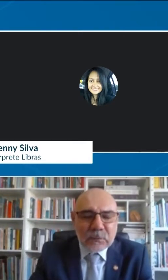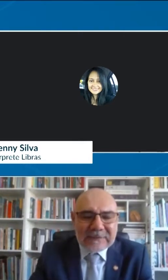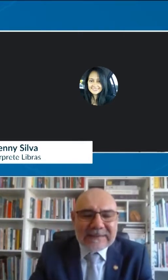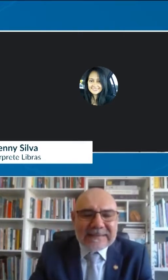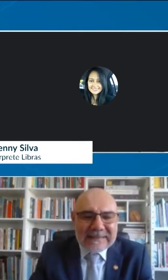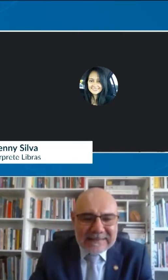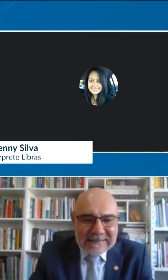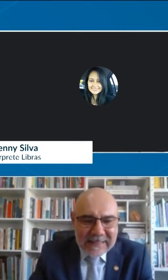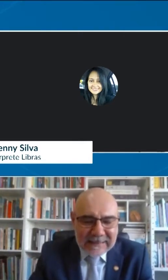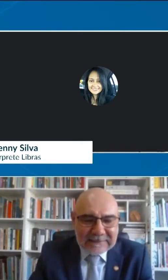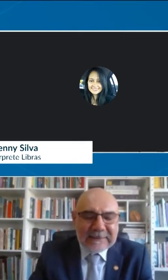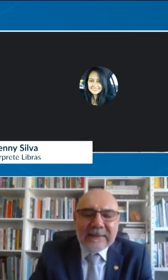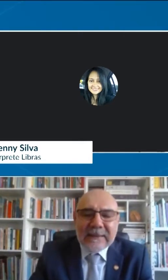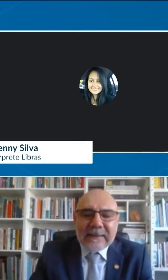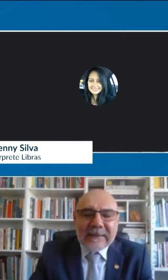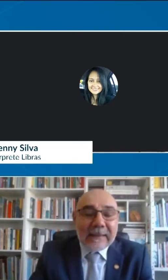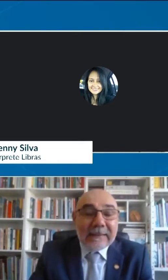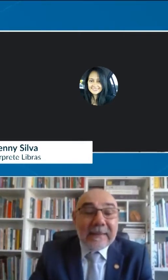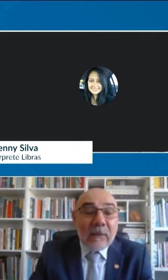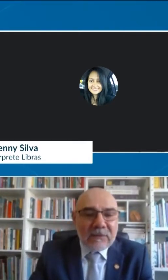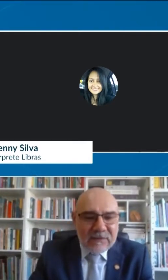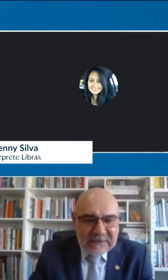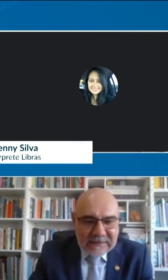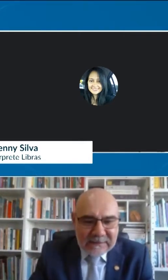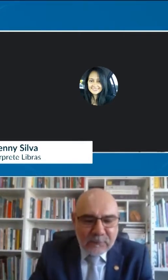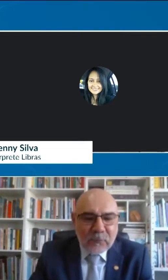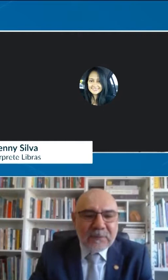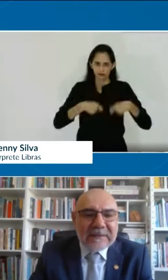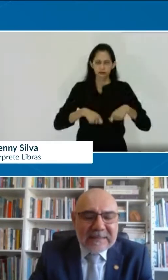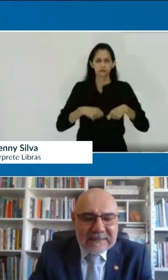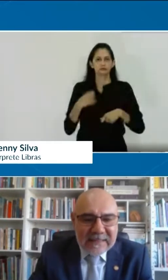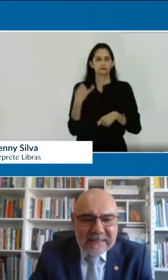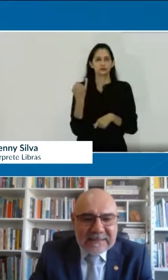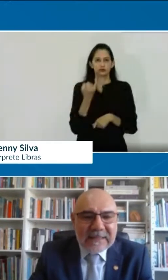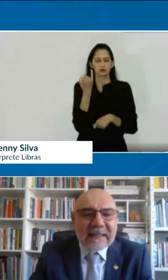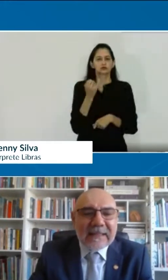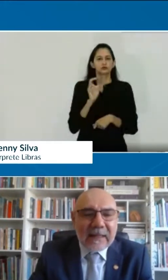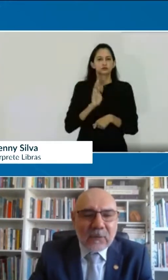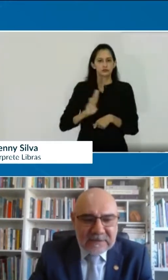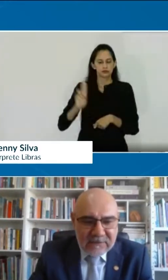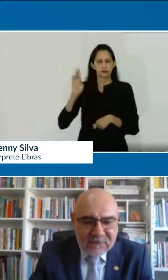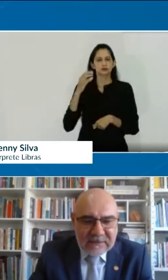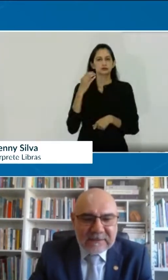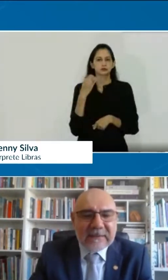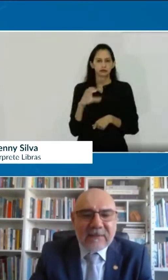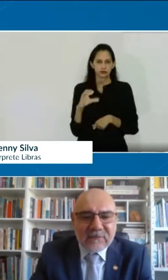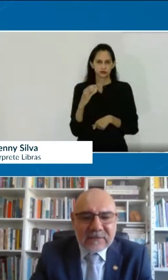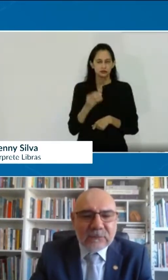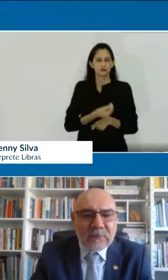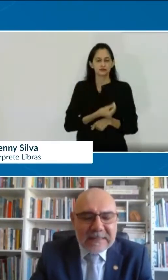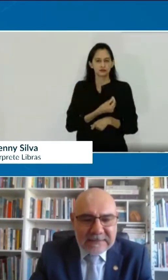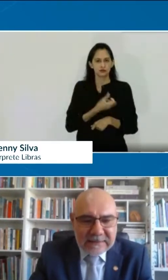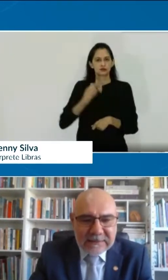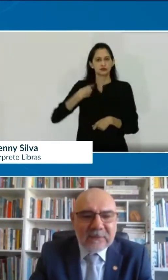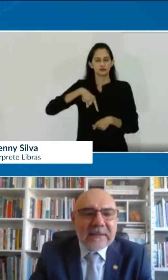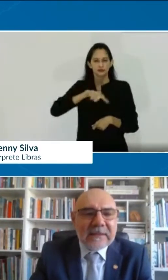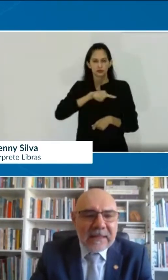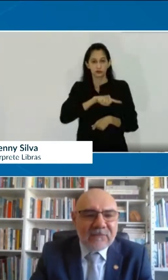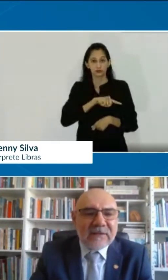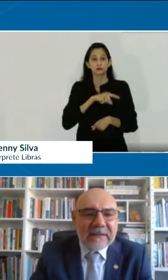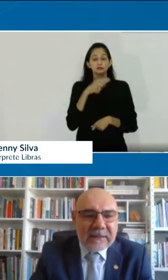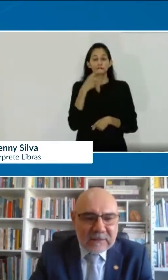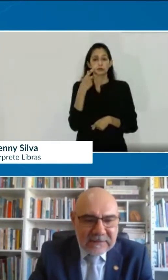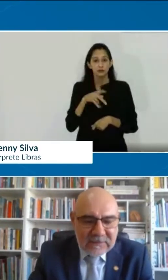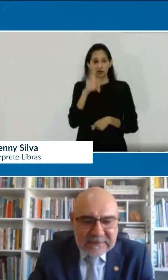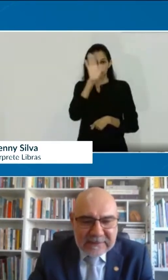a absoluta necessidade, né, da universidade pública e da ciência na nossa vida, na vida do brasileiro